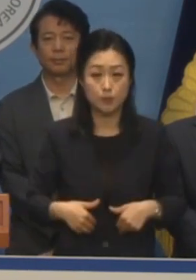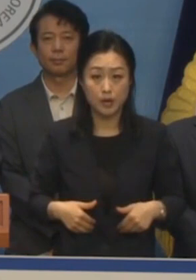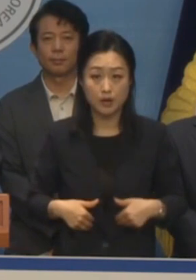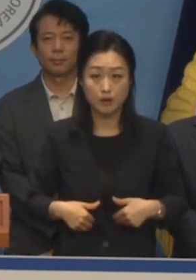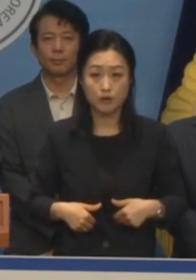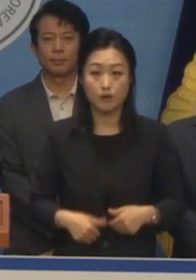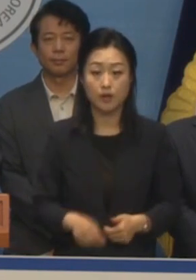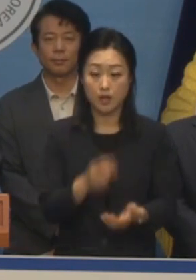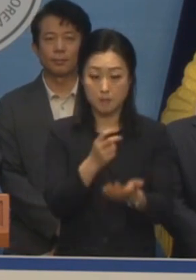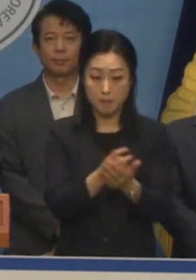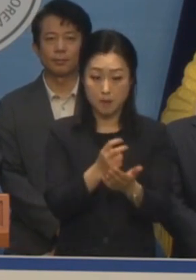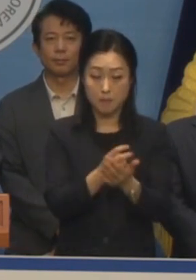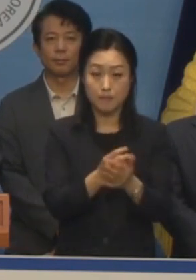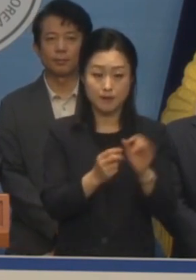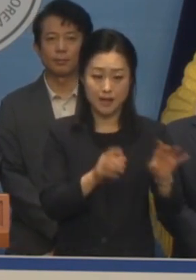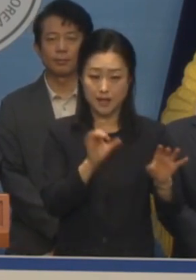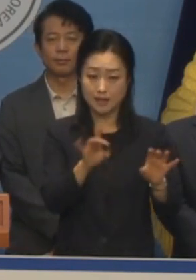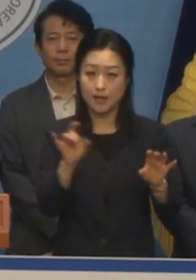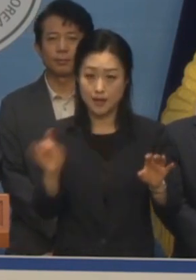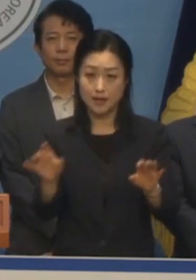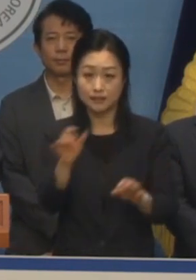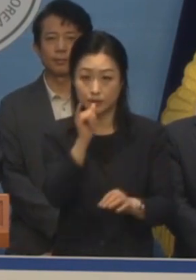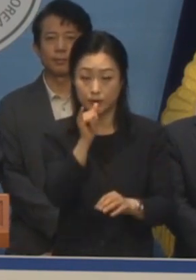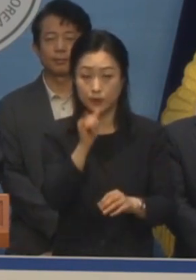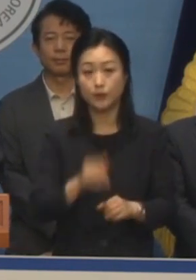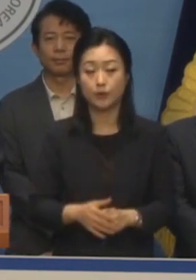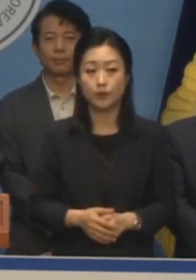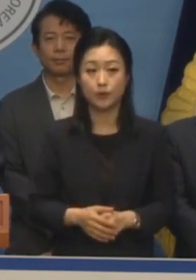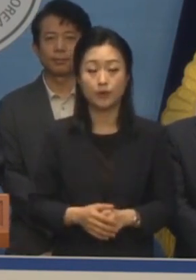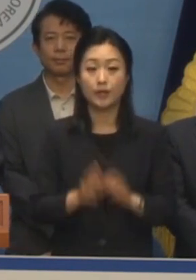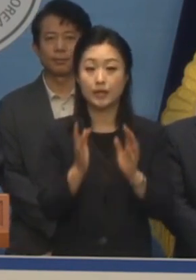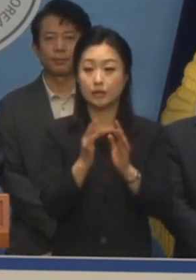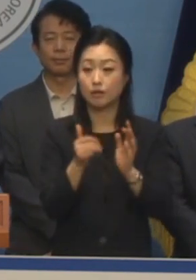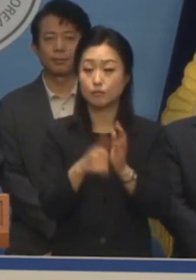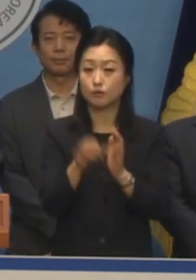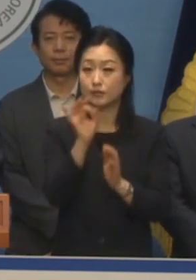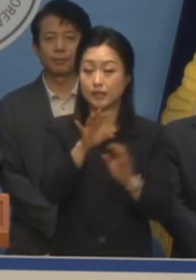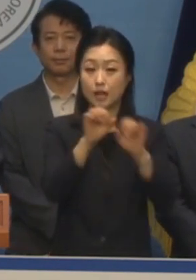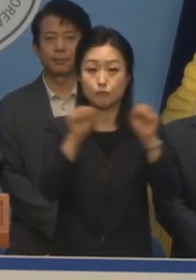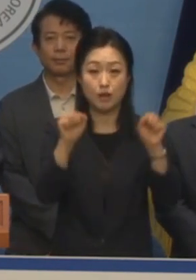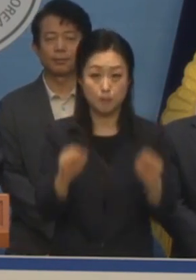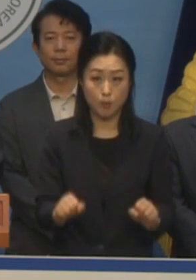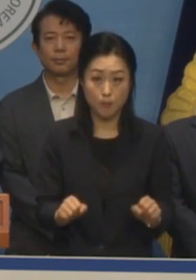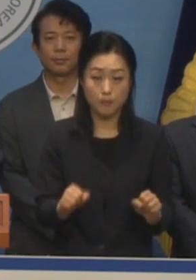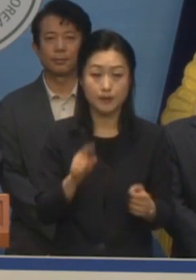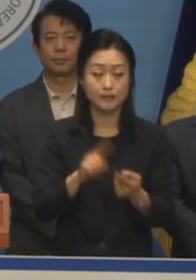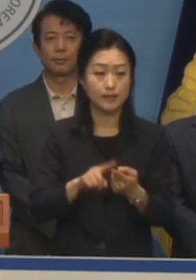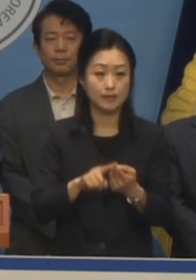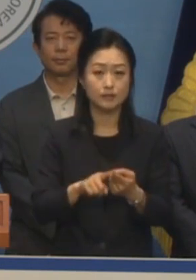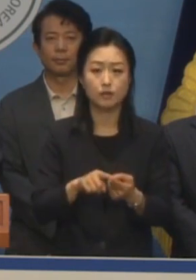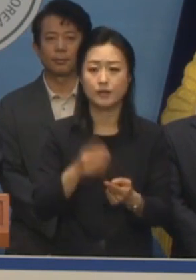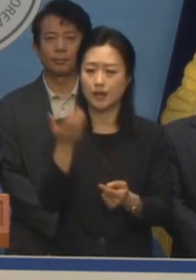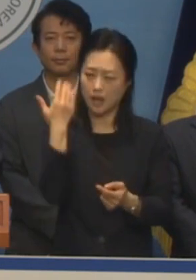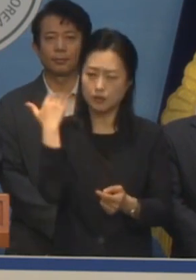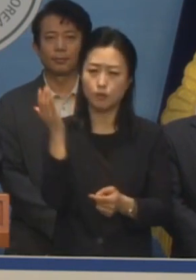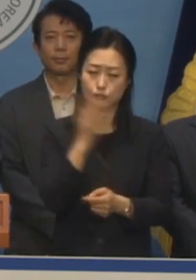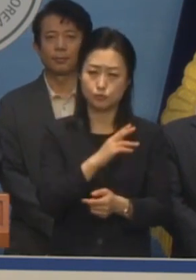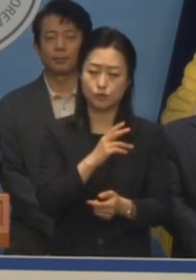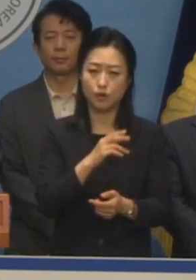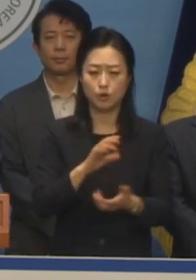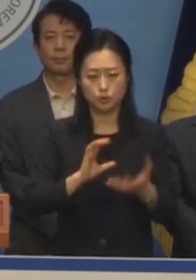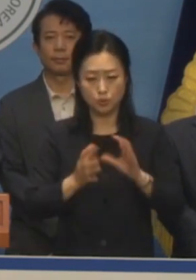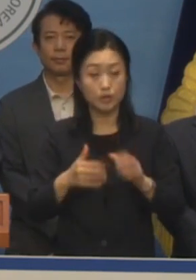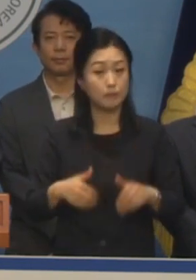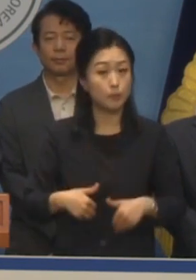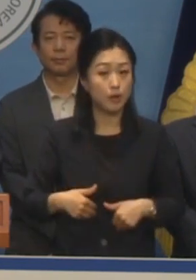다른 법안들이 함께 발의되어 있습니다. 온라인 플랫폼에 관한 문제는 오래전부터 논의가 됐었고 또 21대도